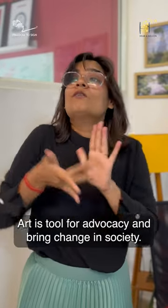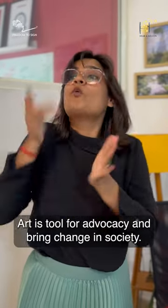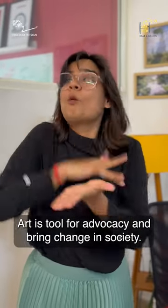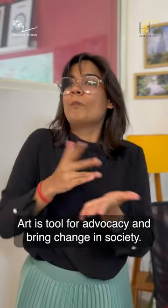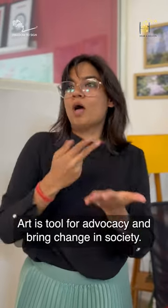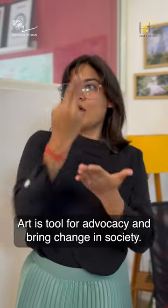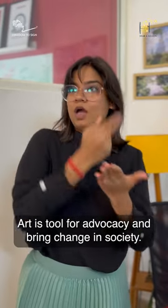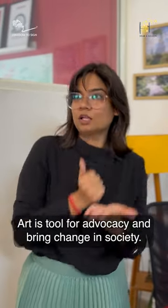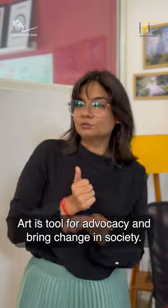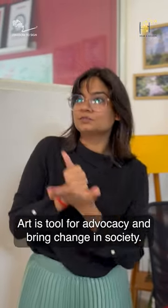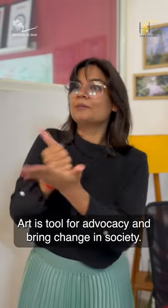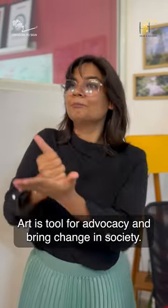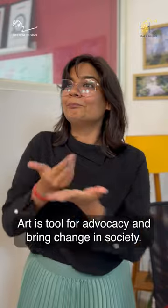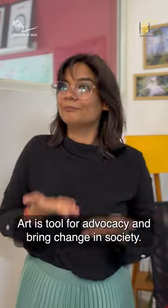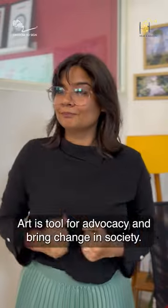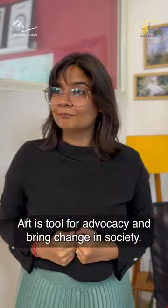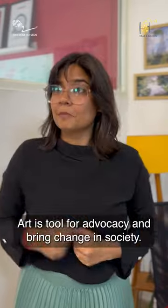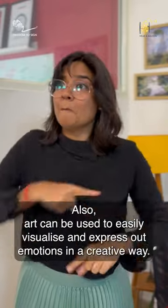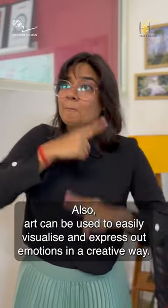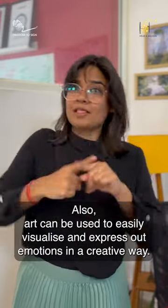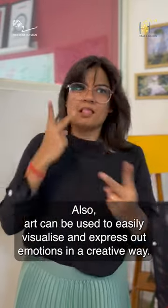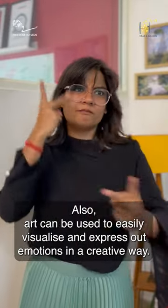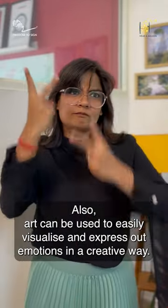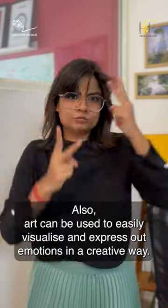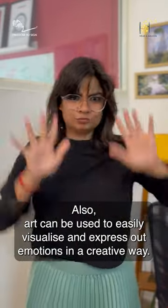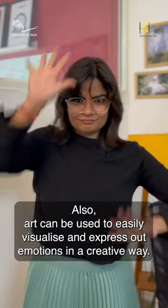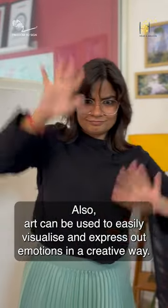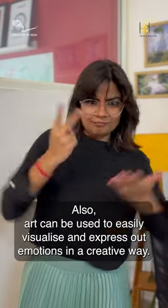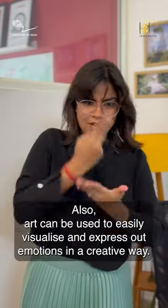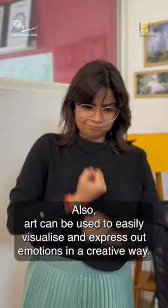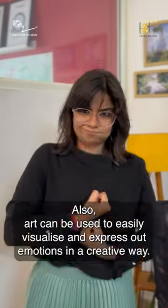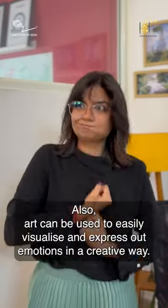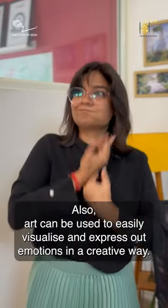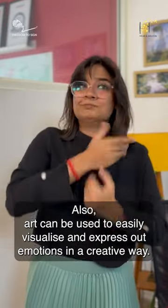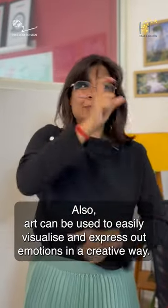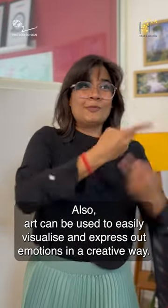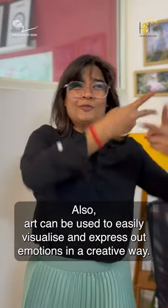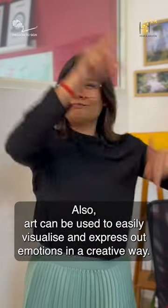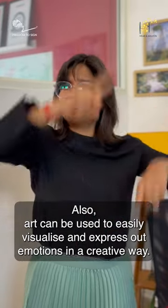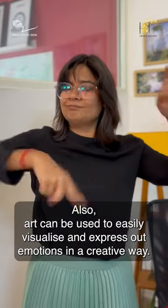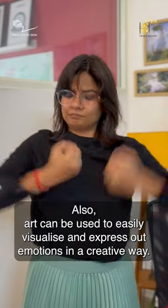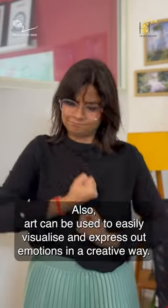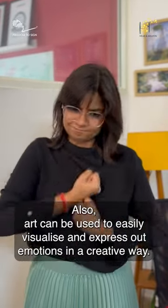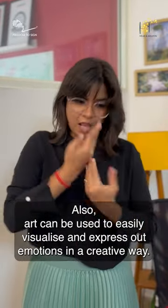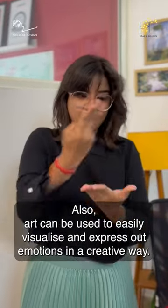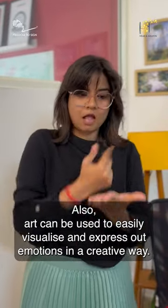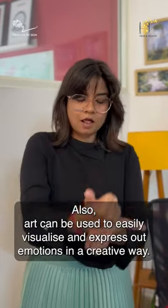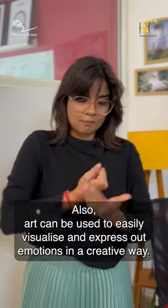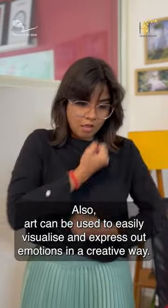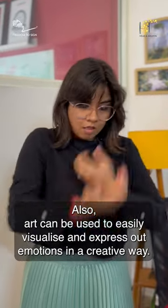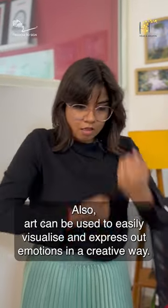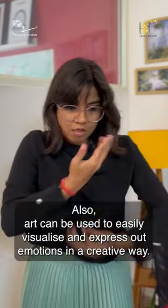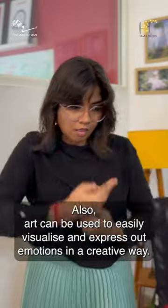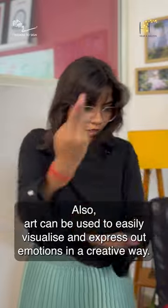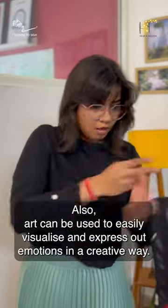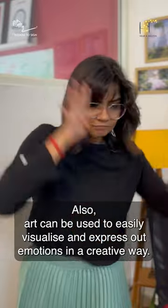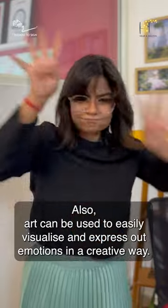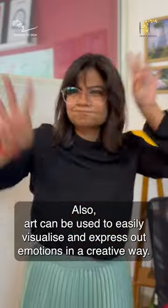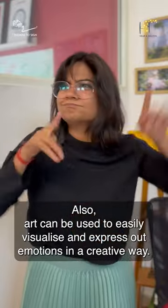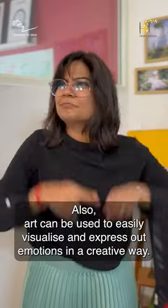उपकरण है साथ में कला से भावनाओं को कल्पना करके और रचनात्मक तरीके से व्यक्त कराने के